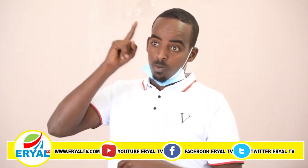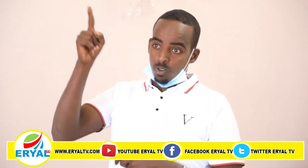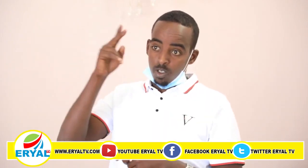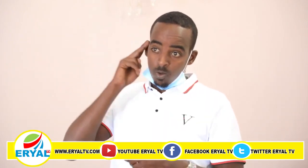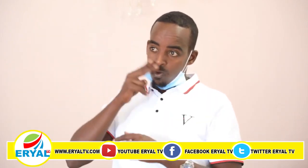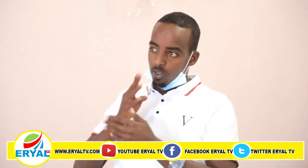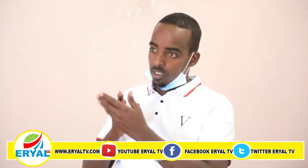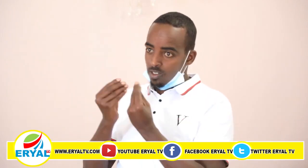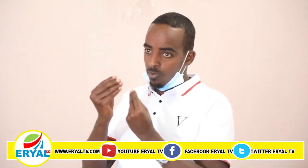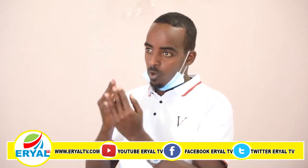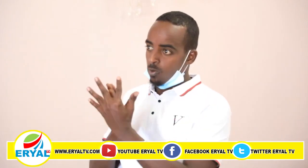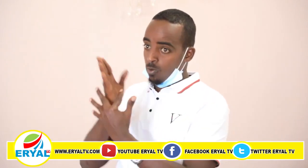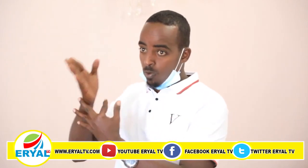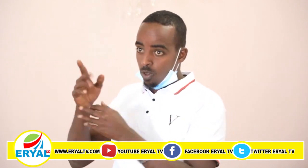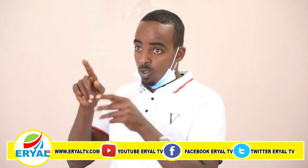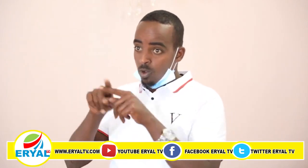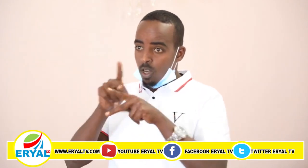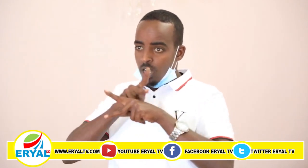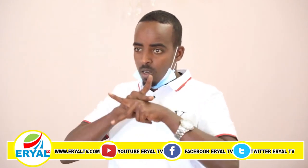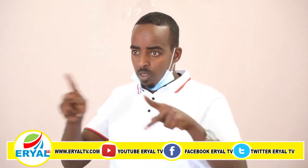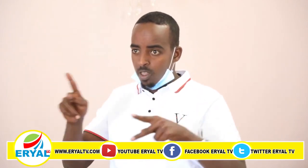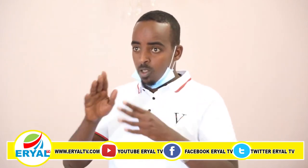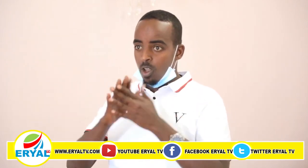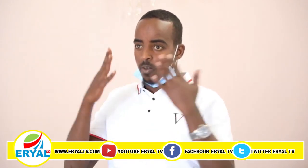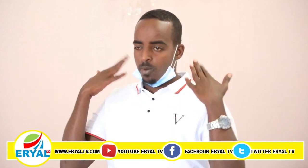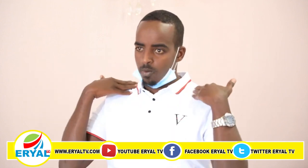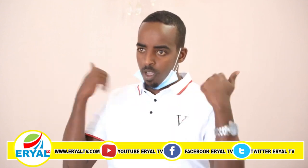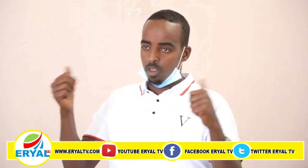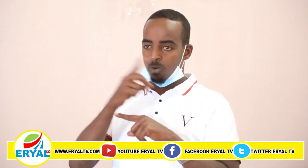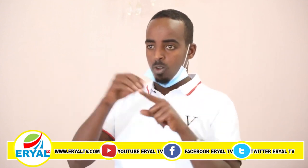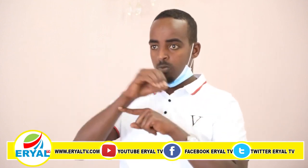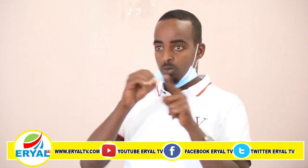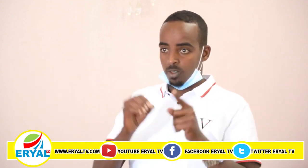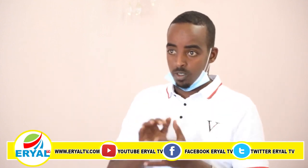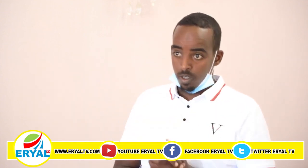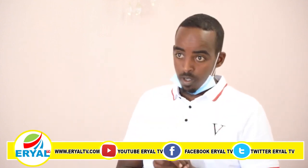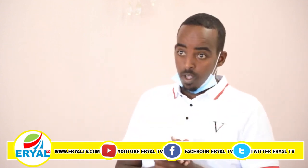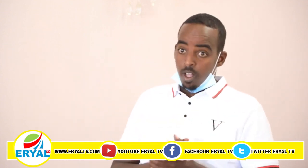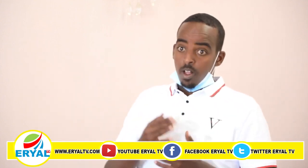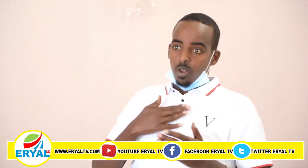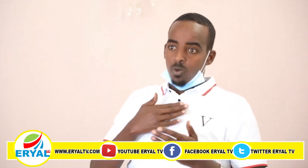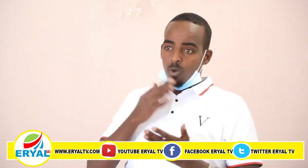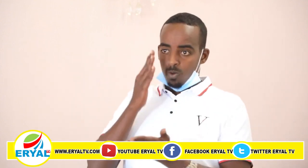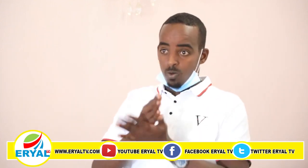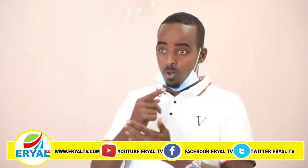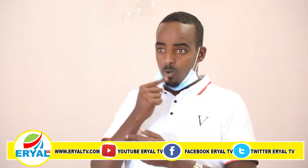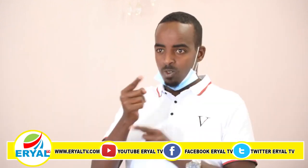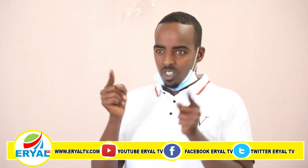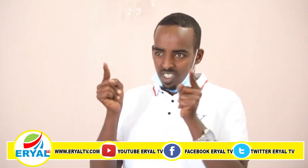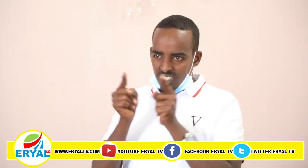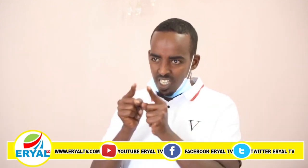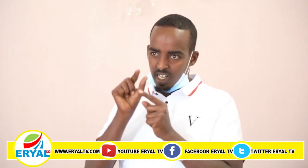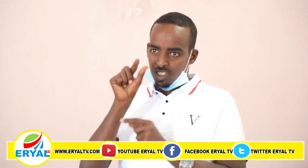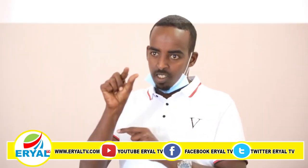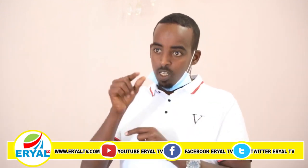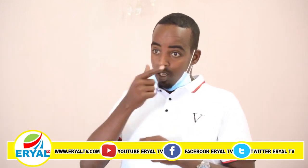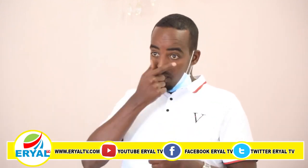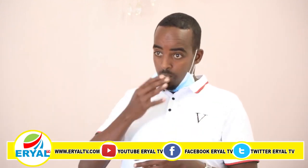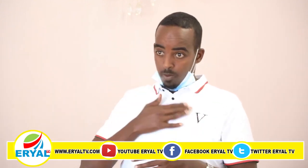maanta helnay madaxweynaha Jamhuuriyadda Soomaaliland oo markii horeysan la kulanno si nabad iyo caafimaad aan Jabuuti ku tagnay kagana soo